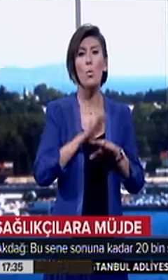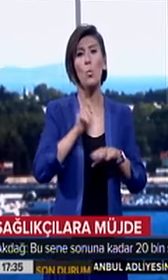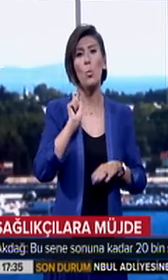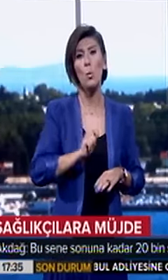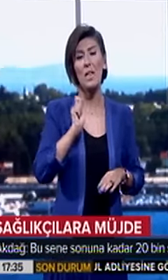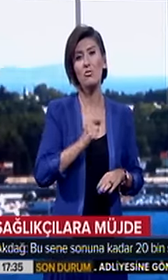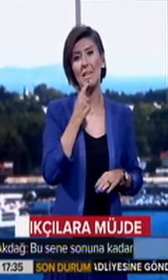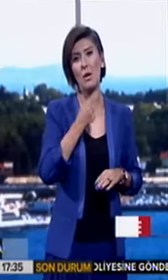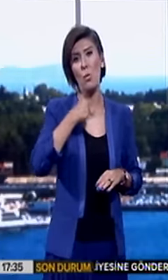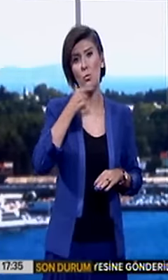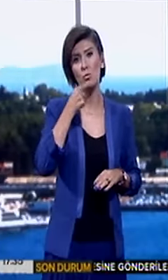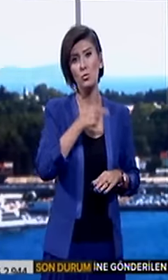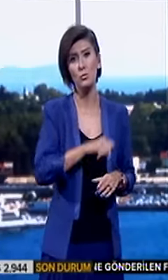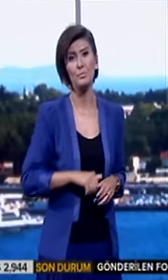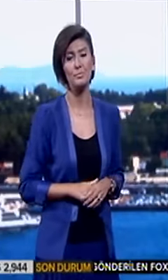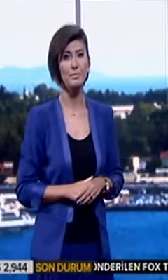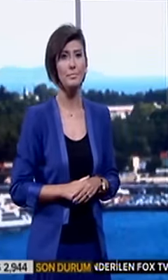diye konuştu.